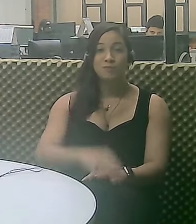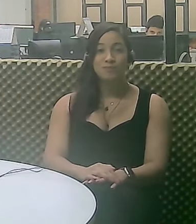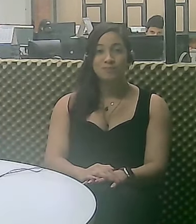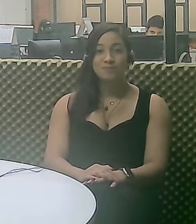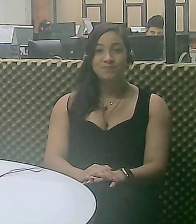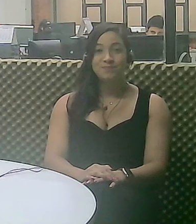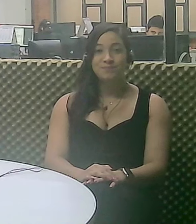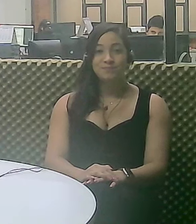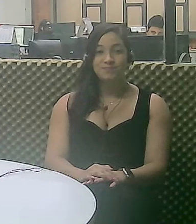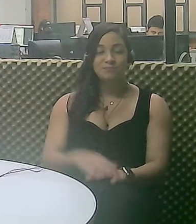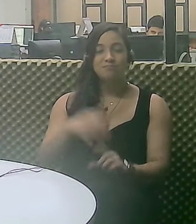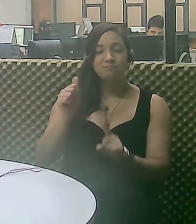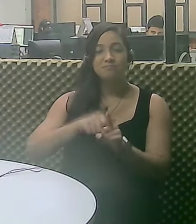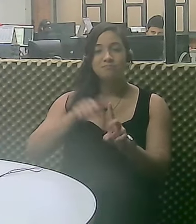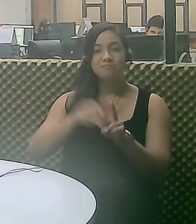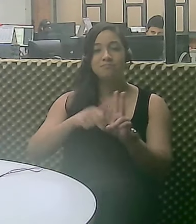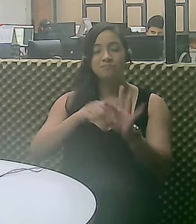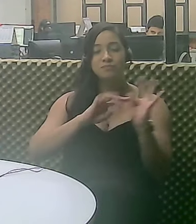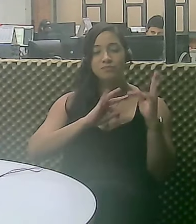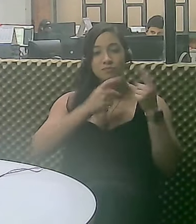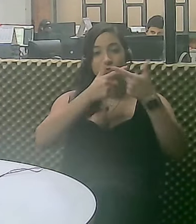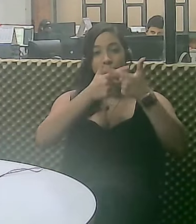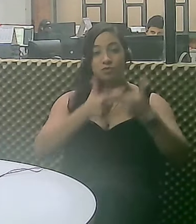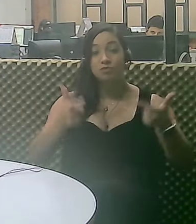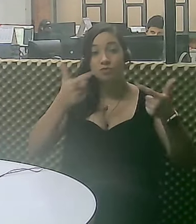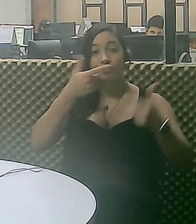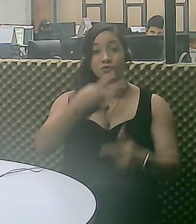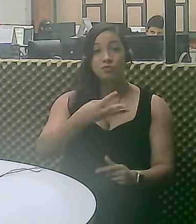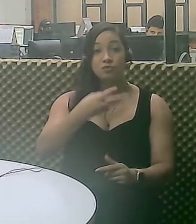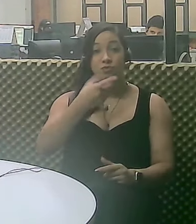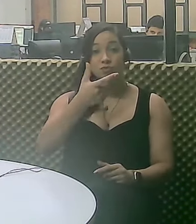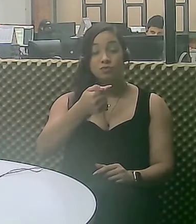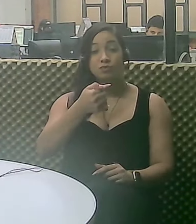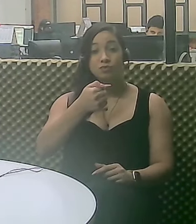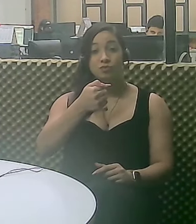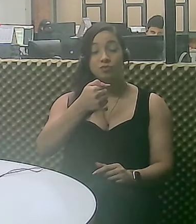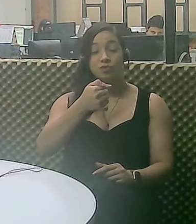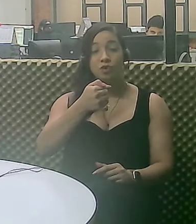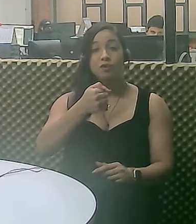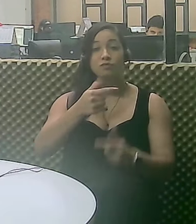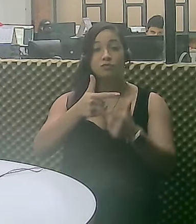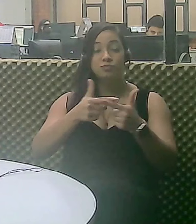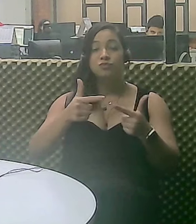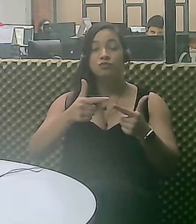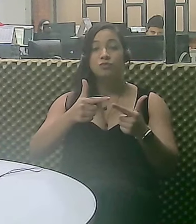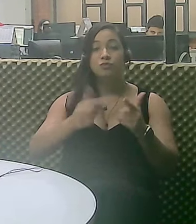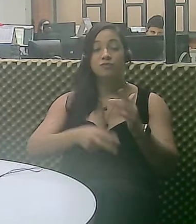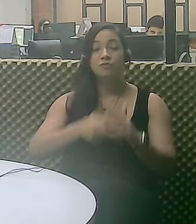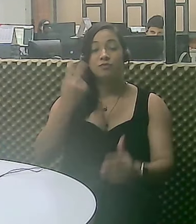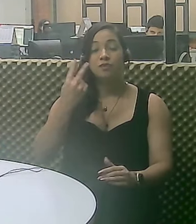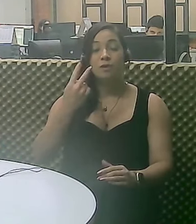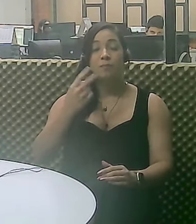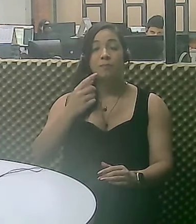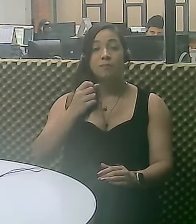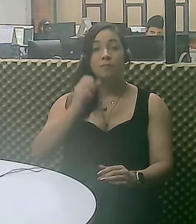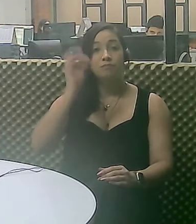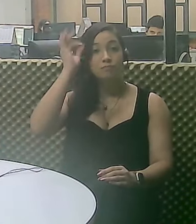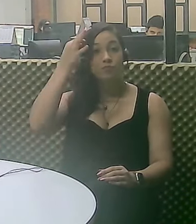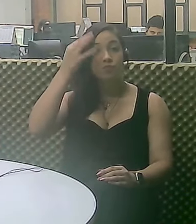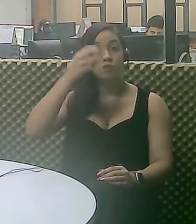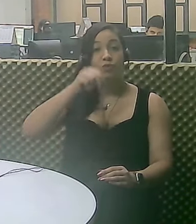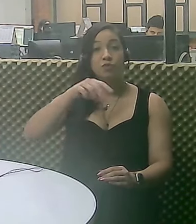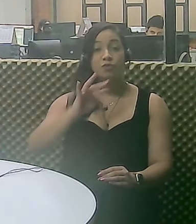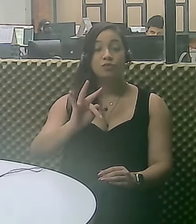Assim como nos demais meses, foram sorteados 37 bilhetes gerados automaticamente a partir de notas